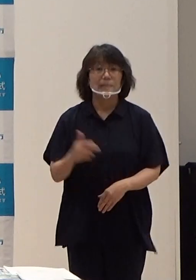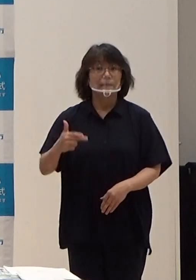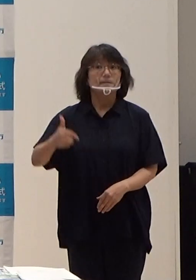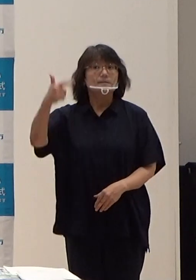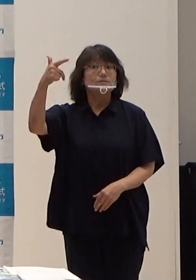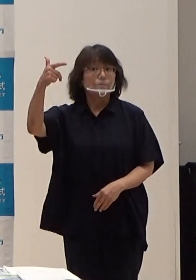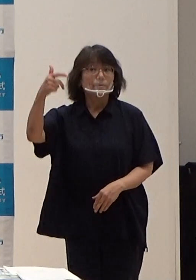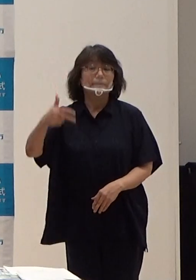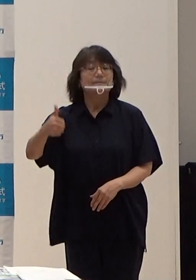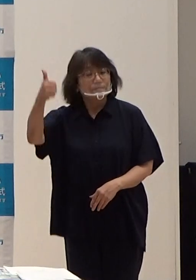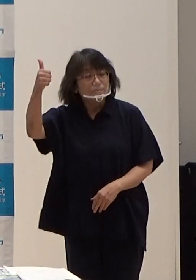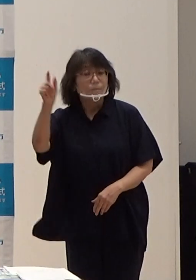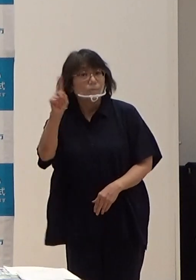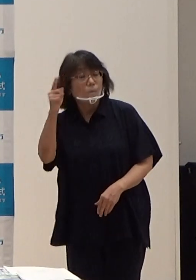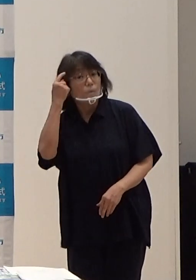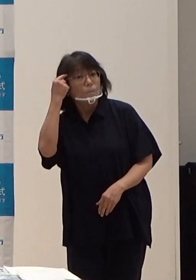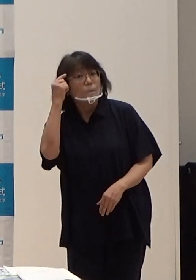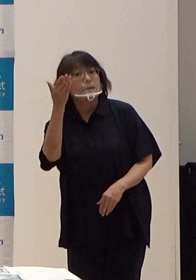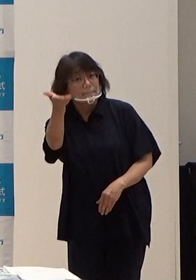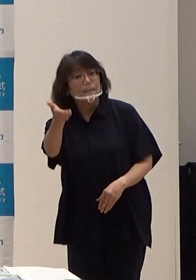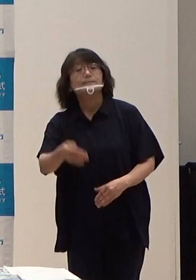ように捉えていらっしゃいますでしょうか。 はい、